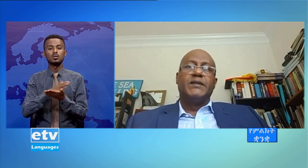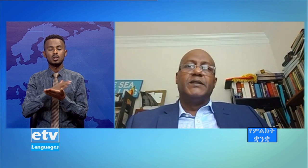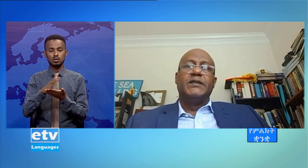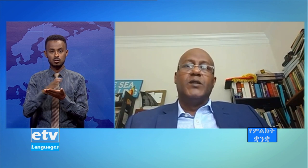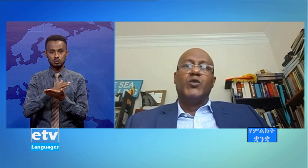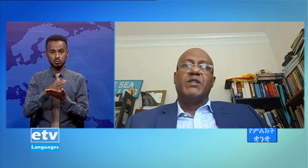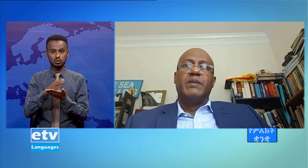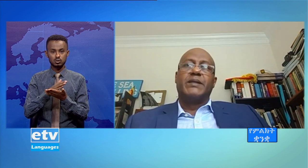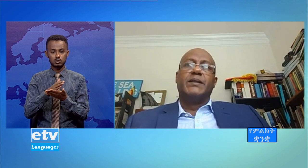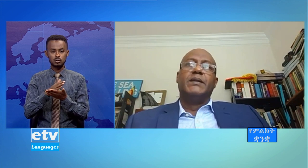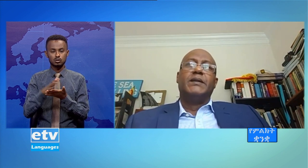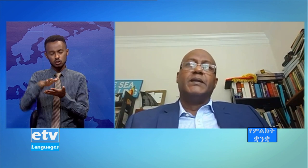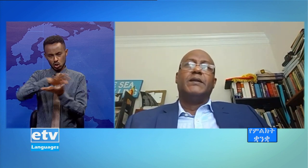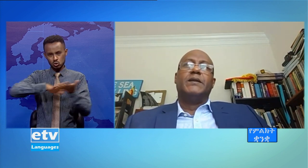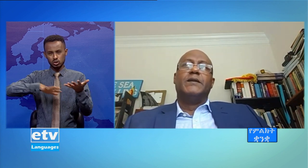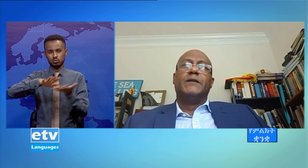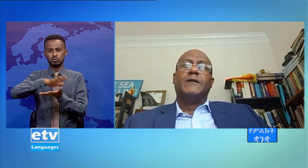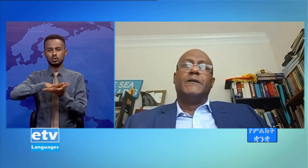የሚሳተፉበት የውዥንብር